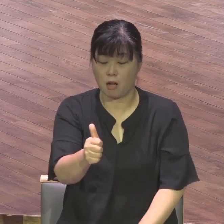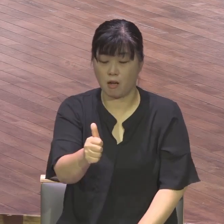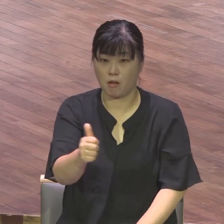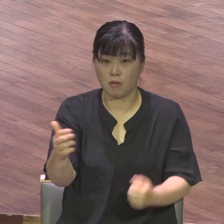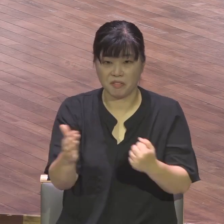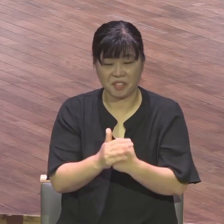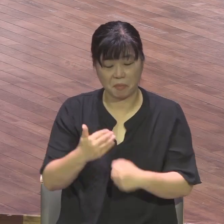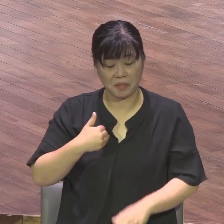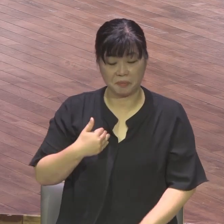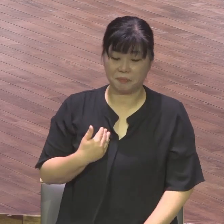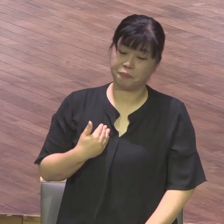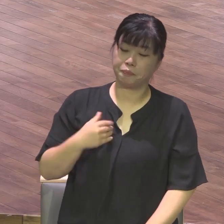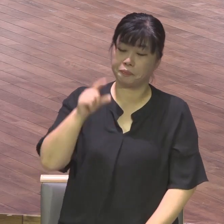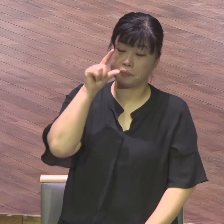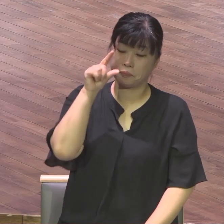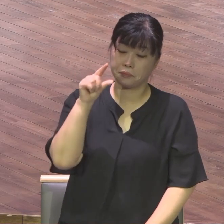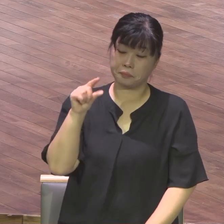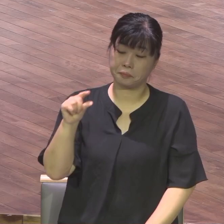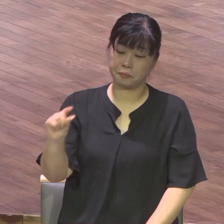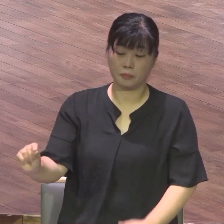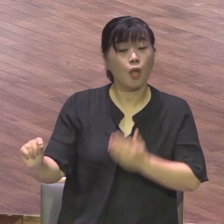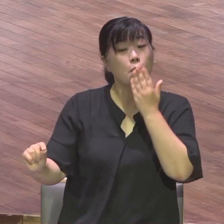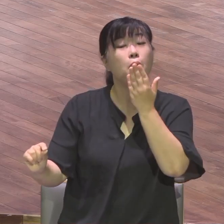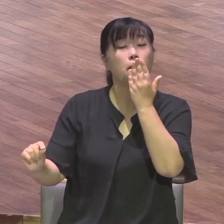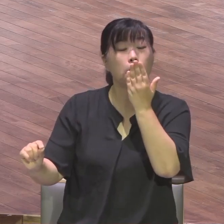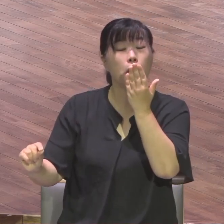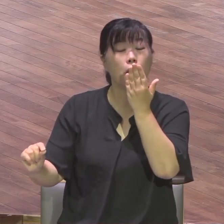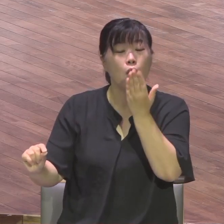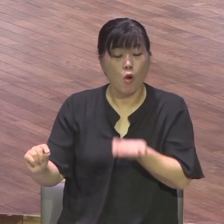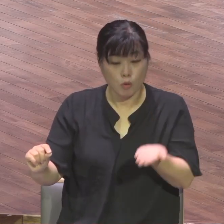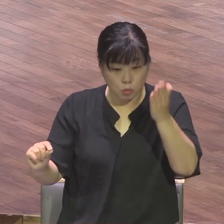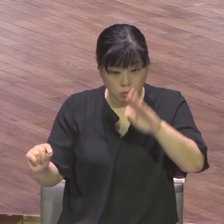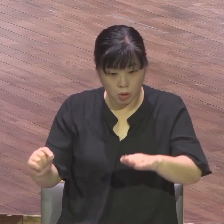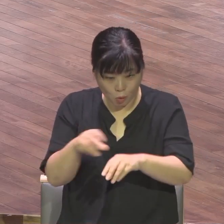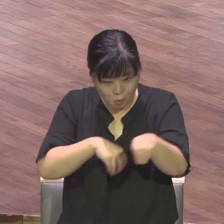이 자체는요, 그 당시에는 상상을 초월할.